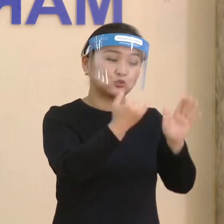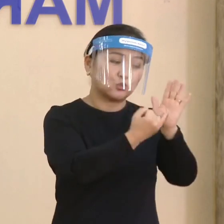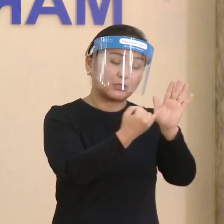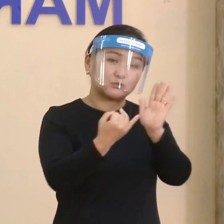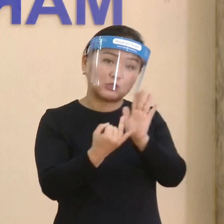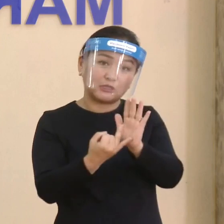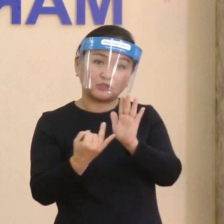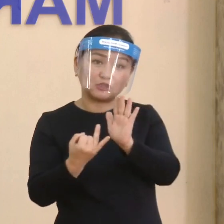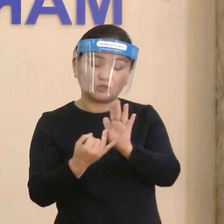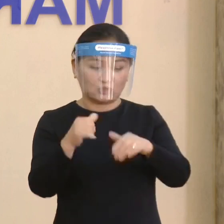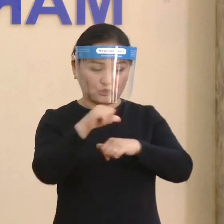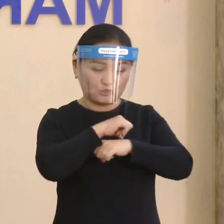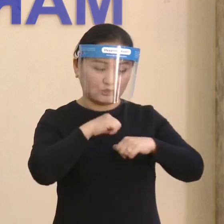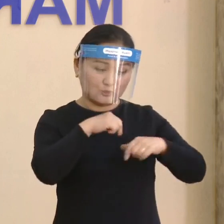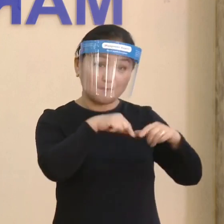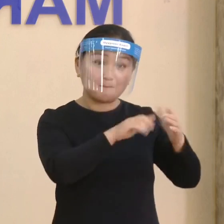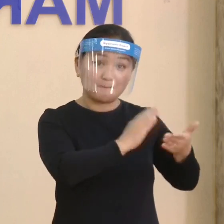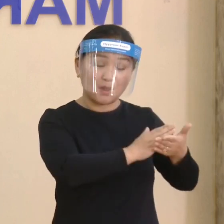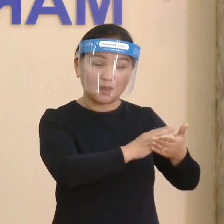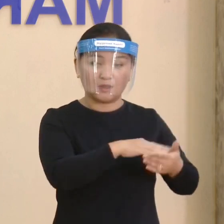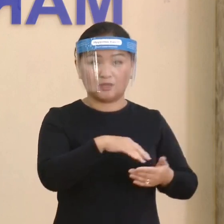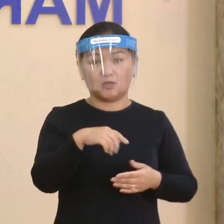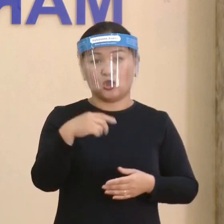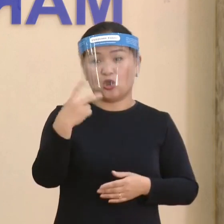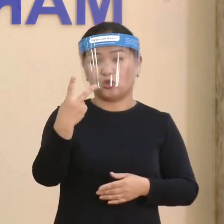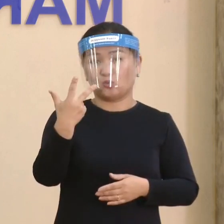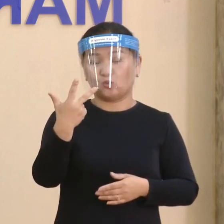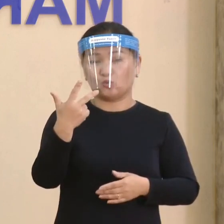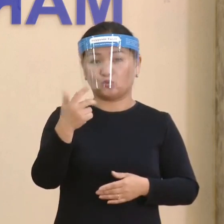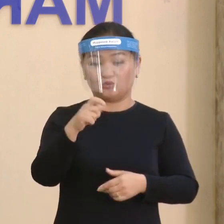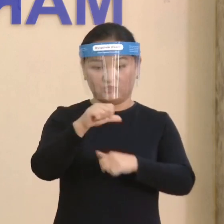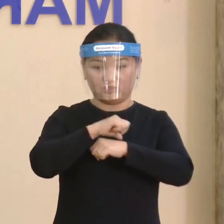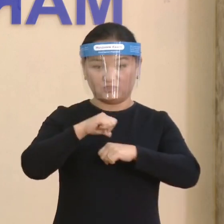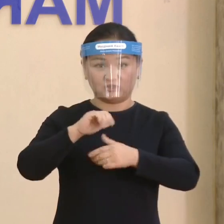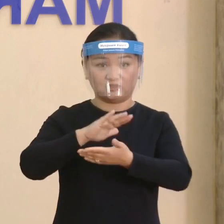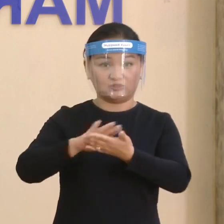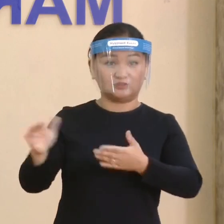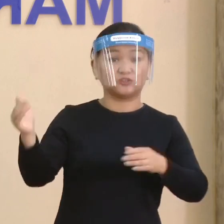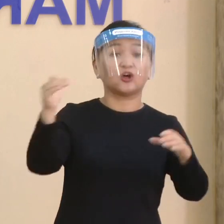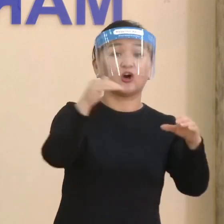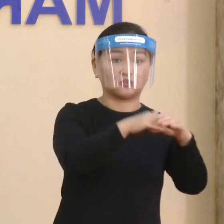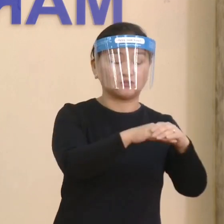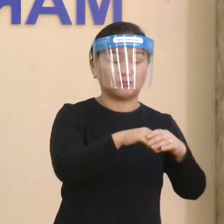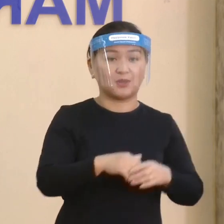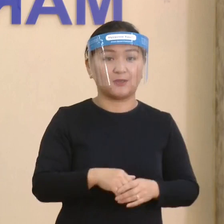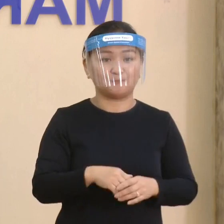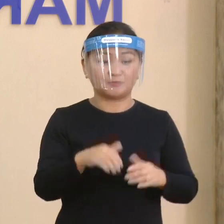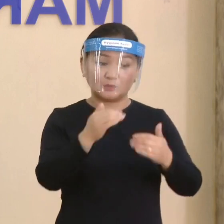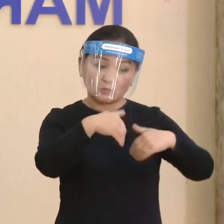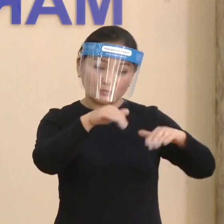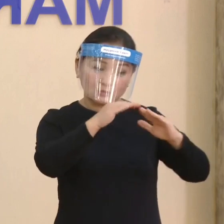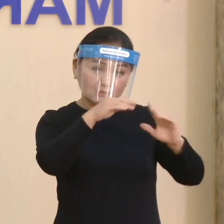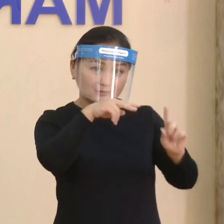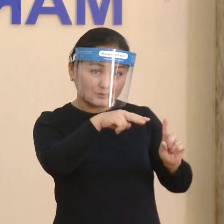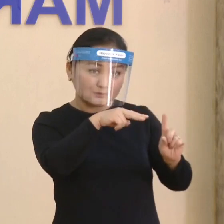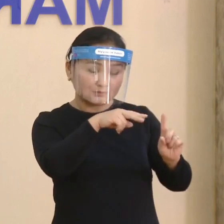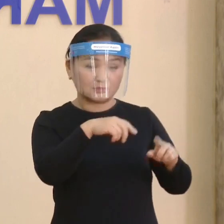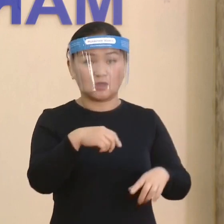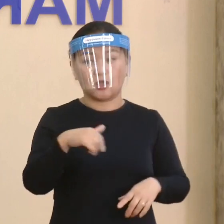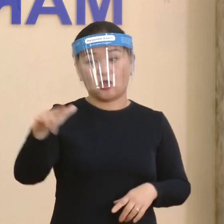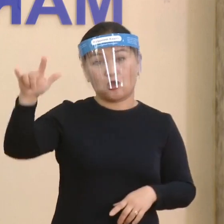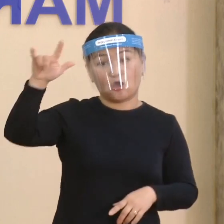2677 иргэн тусгаарлах байранд байна. Орчин 23 иргэн нэмэгдэж ирсэн. За энэ тусгаарлаа ажиглалтанд тусгай үргийн онцгоор